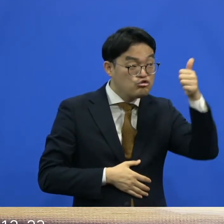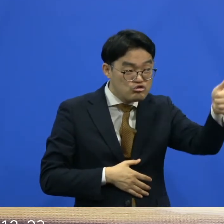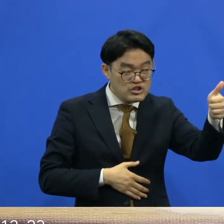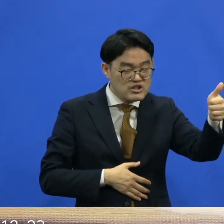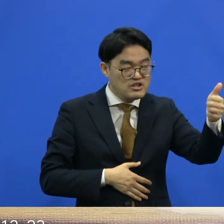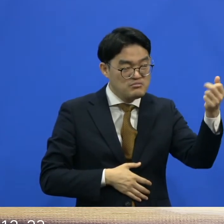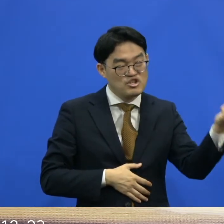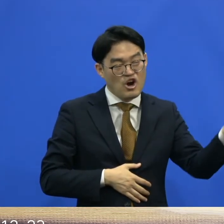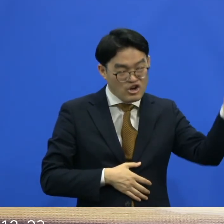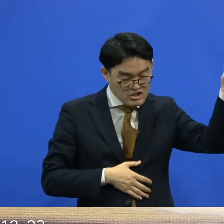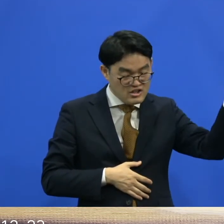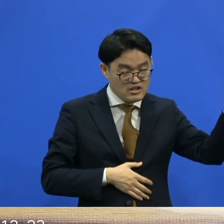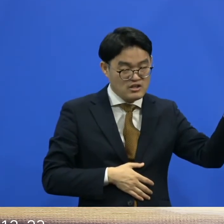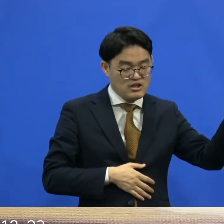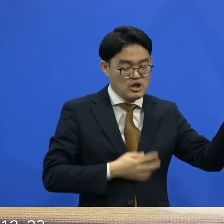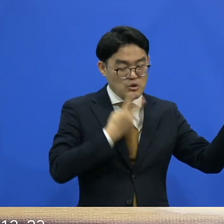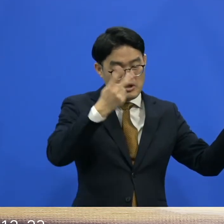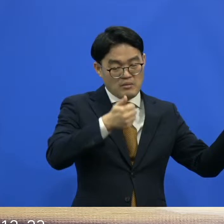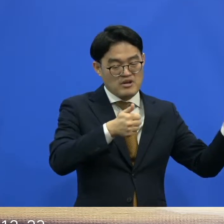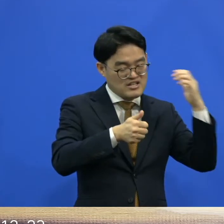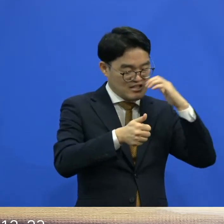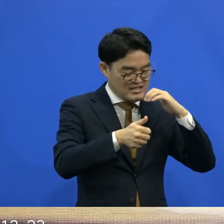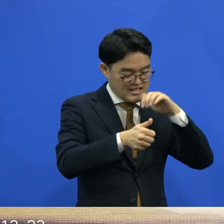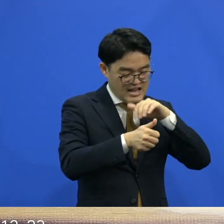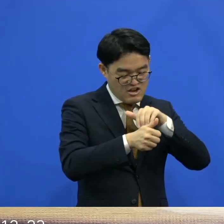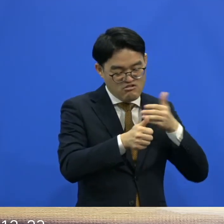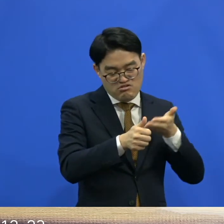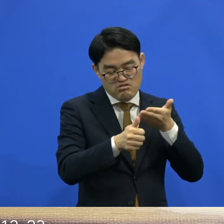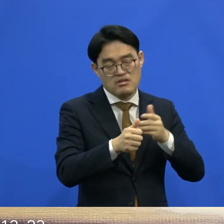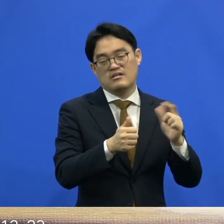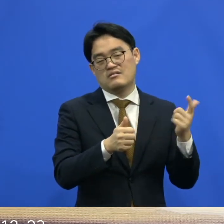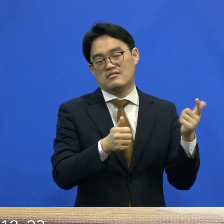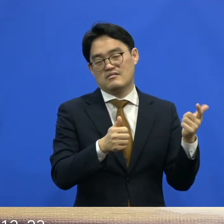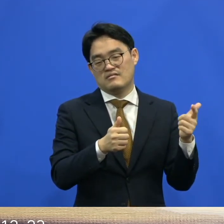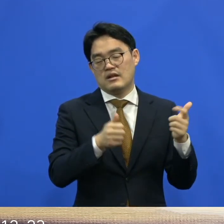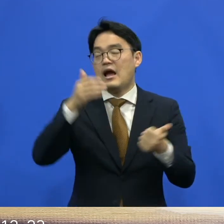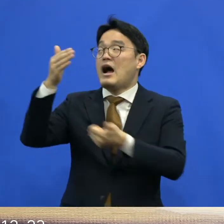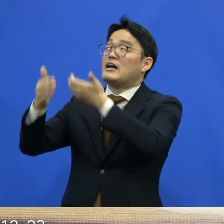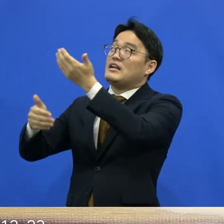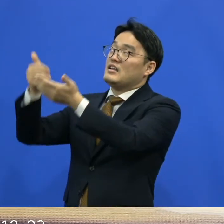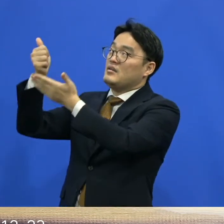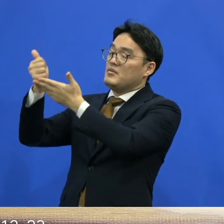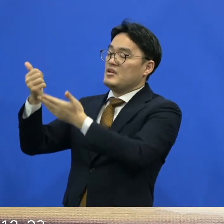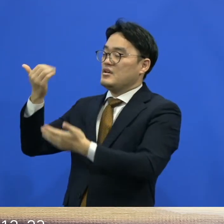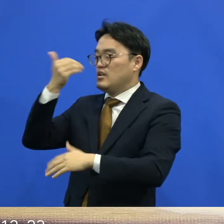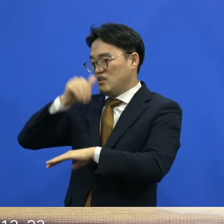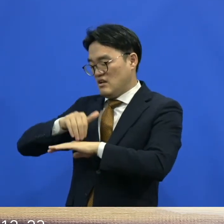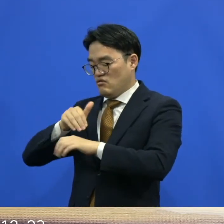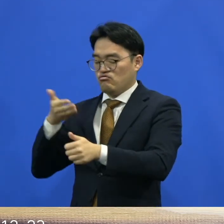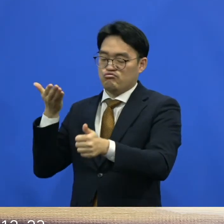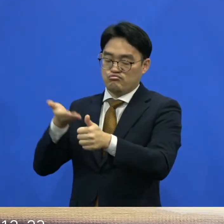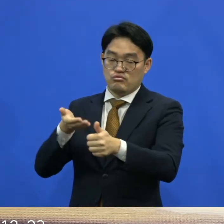형들이 아닙니다. 하나님이 그를 단련하십니다. 왜 단련하신다고요? 뜻이 있기 때문에.